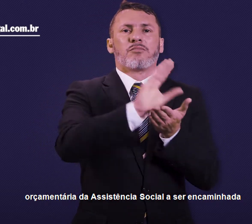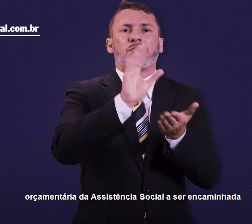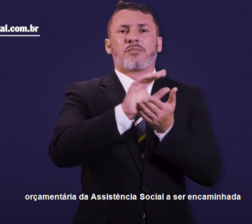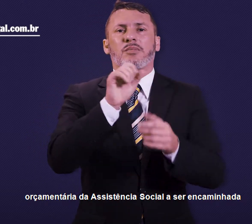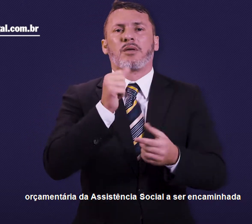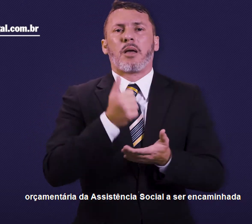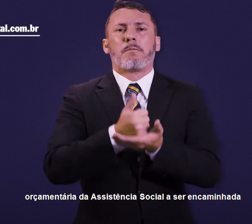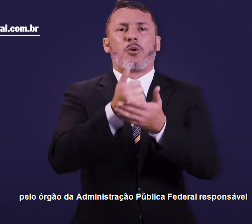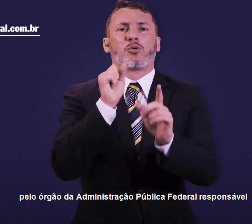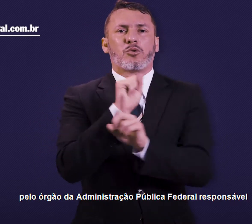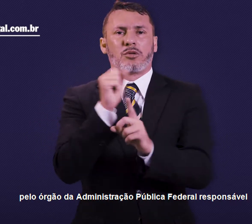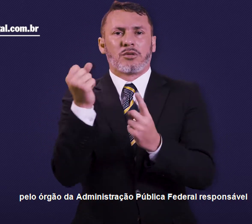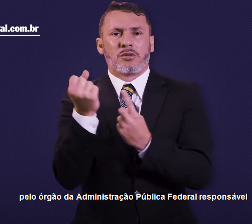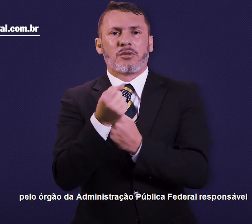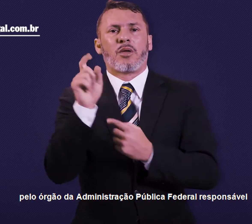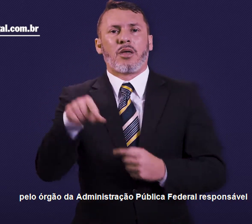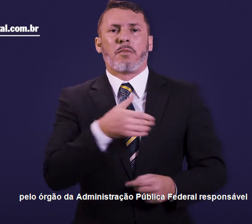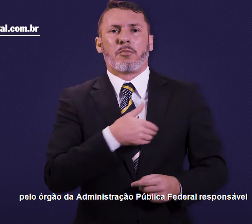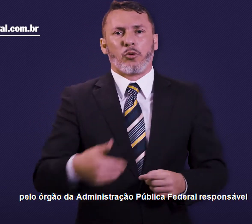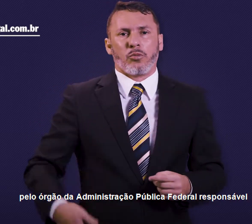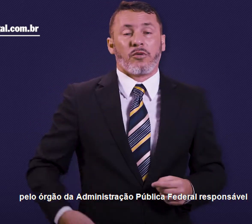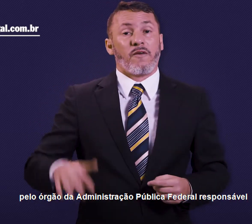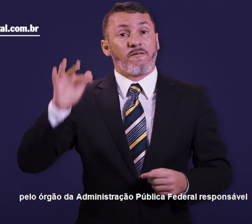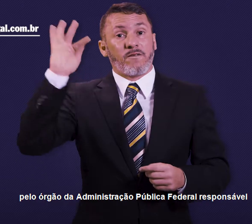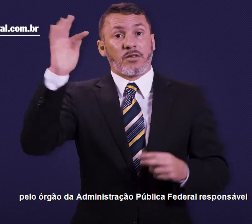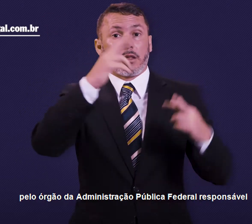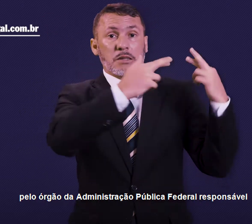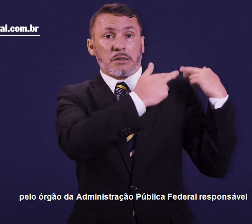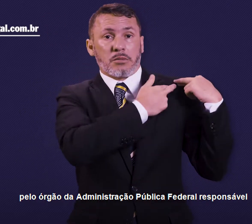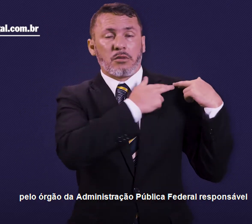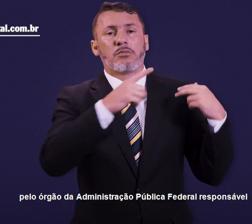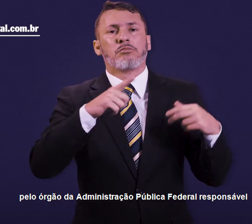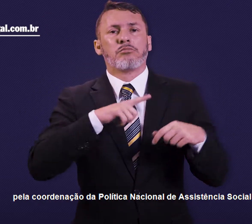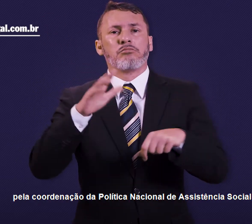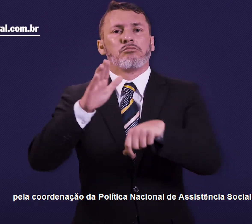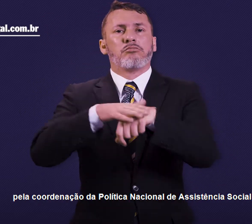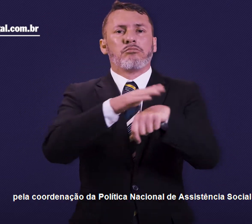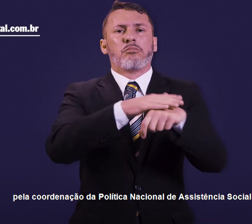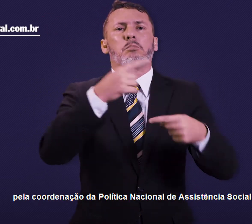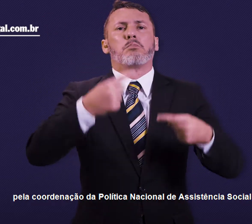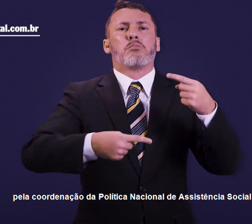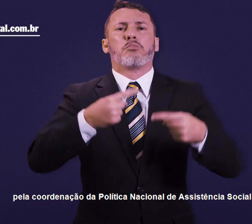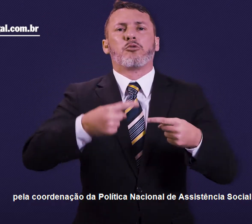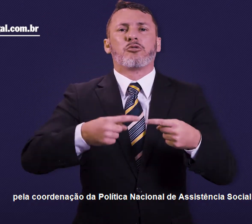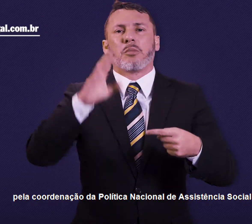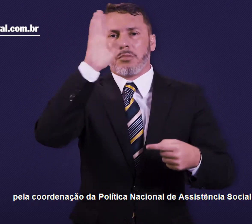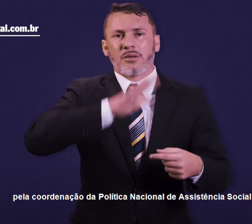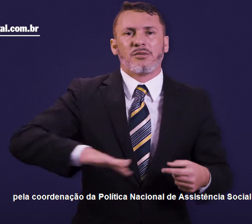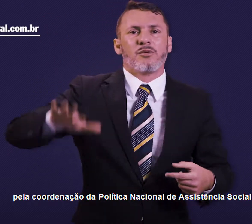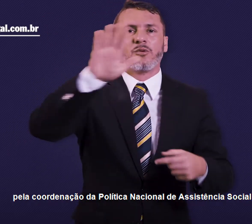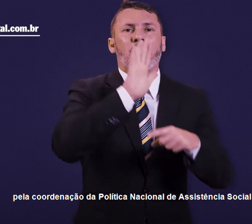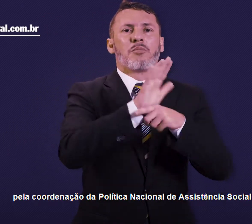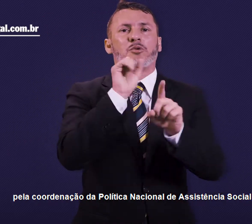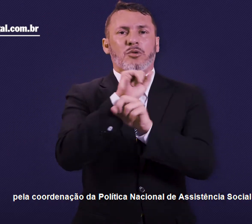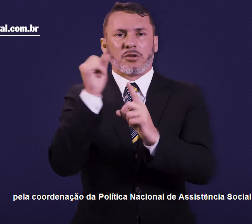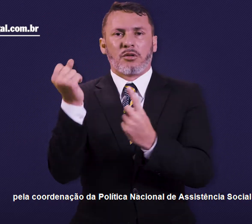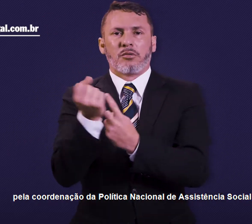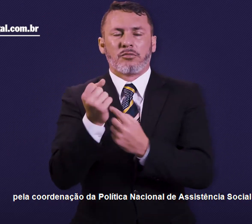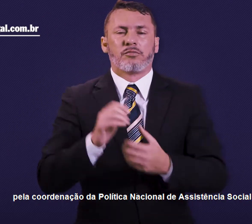ser encaminhada pelo órgão da Administração Pública Federal responsável pela coordenação da Política Nacional de Assistência